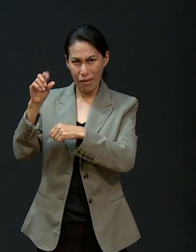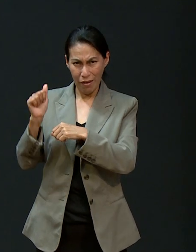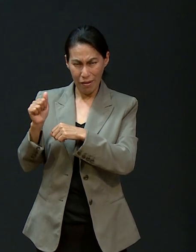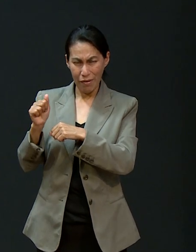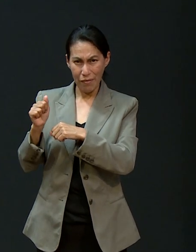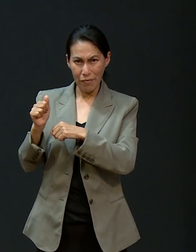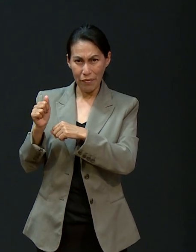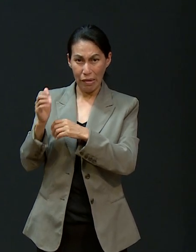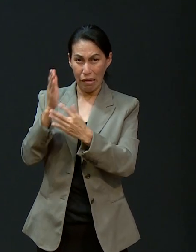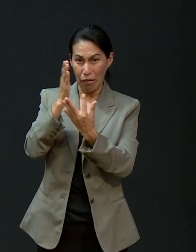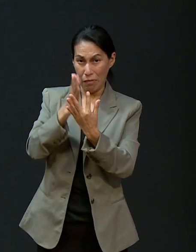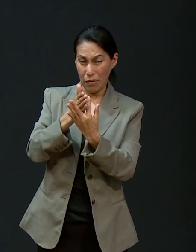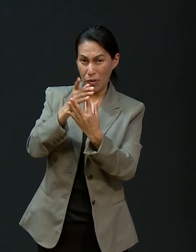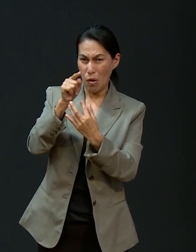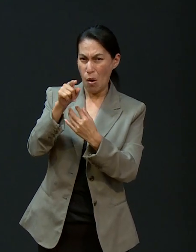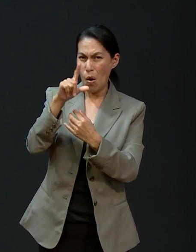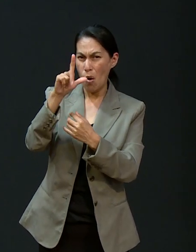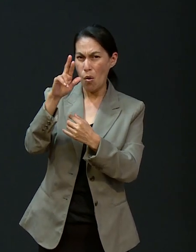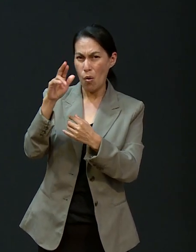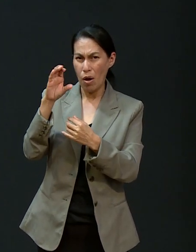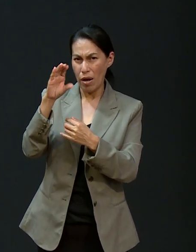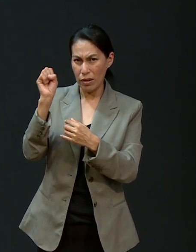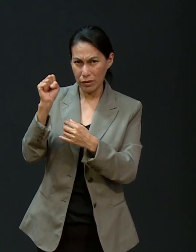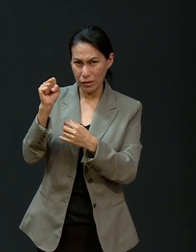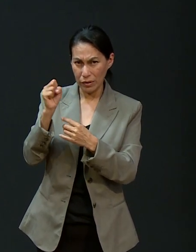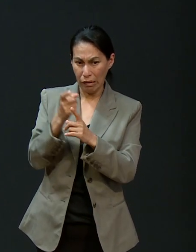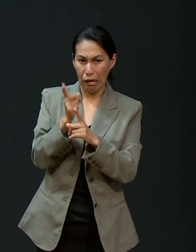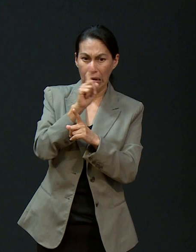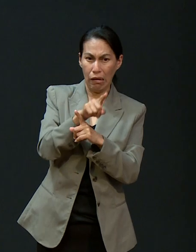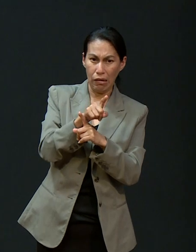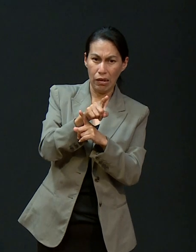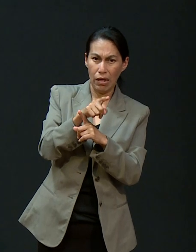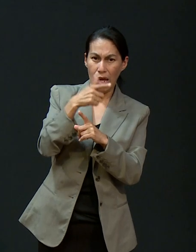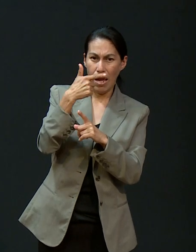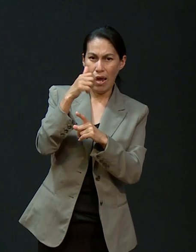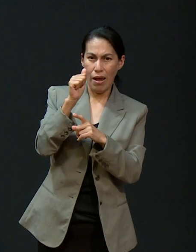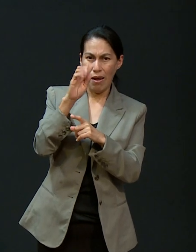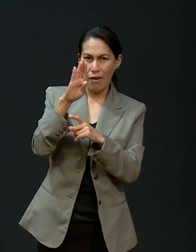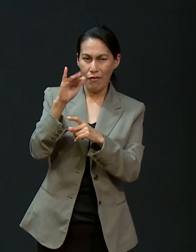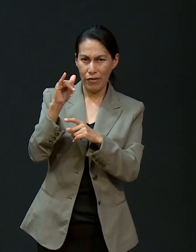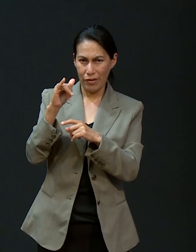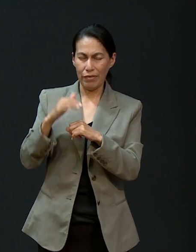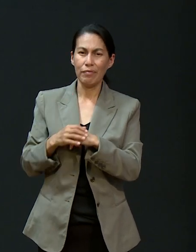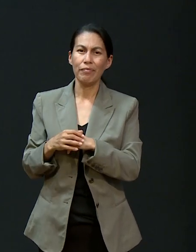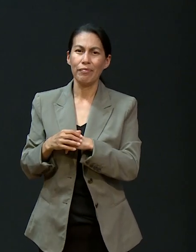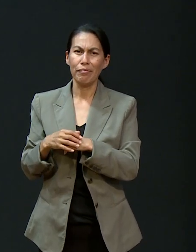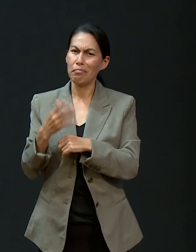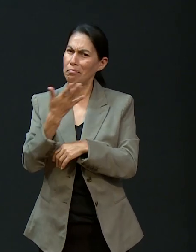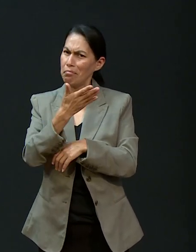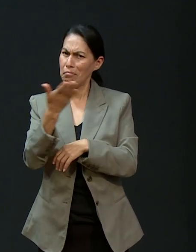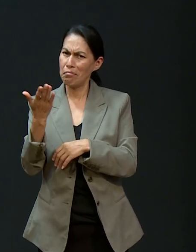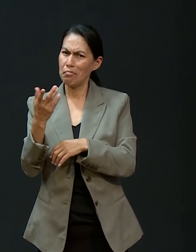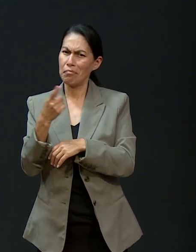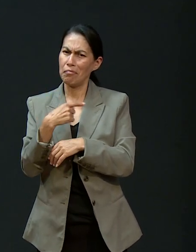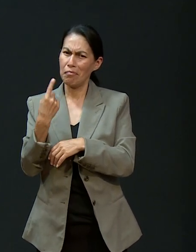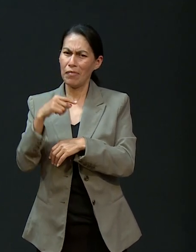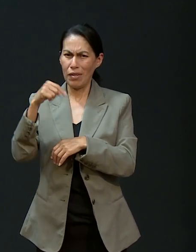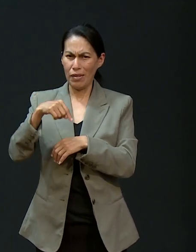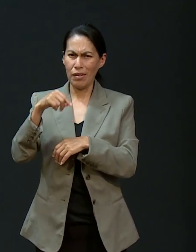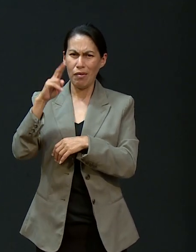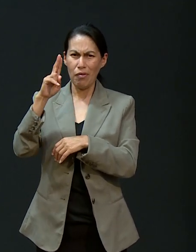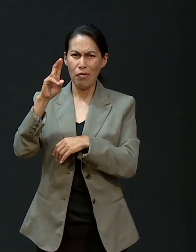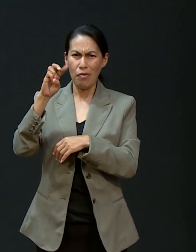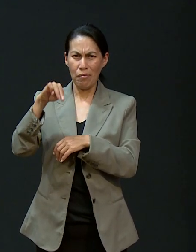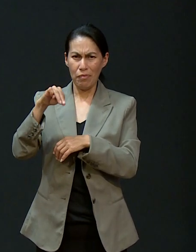se llama Águida. En el medio está Lucas. Y a izquierda está Gabi. Sí,